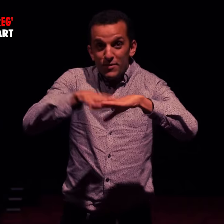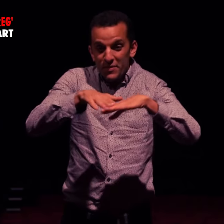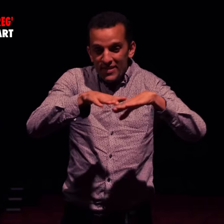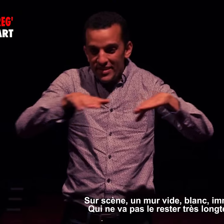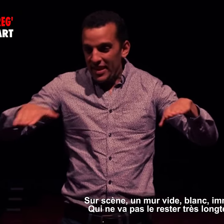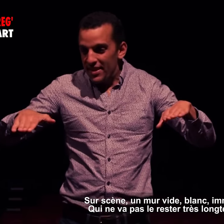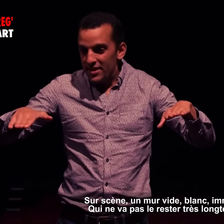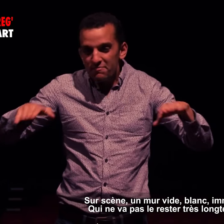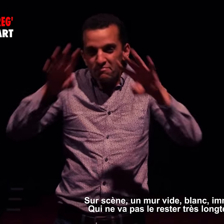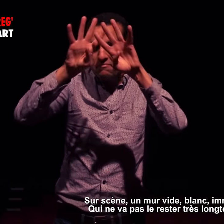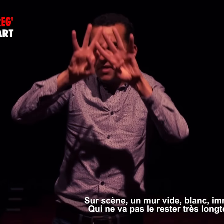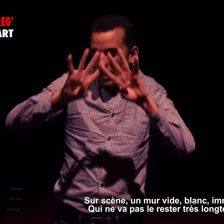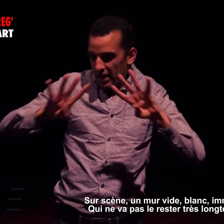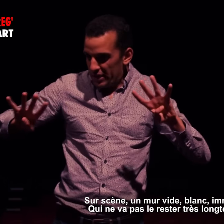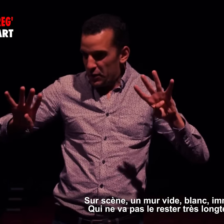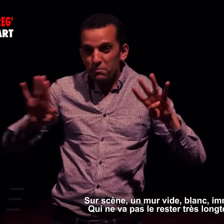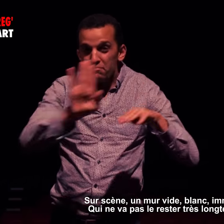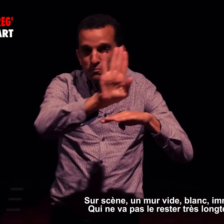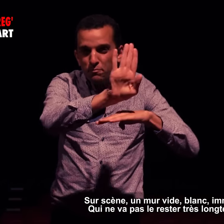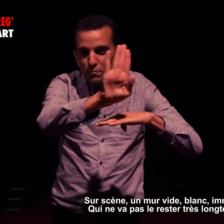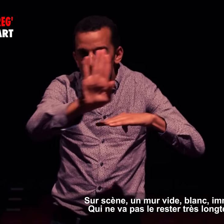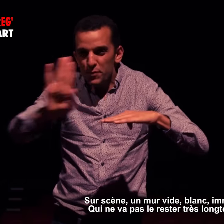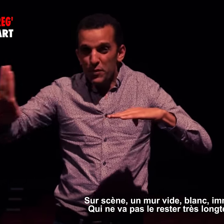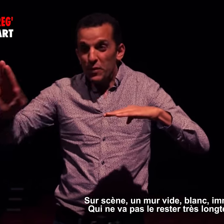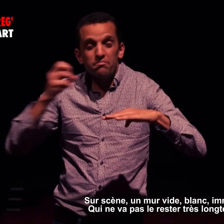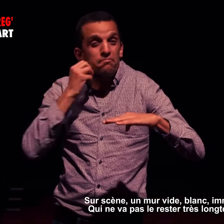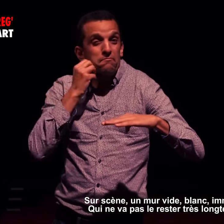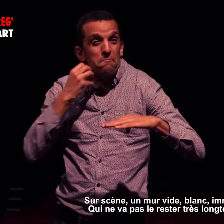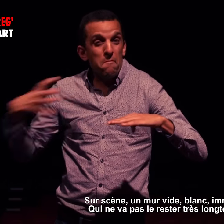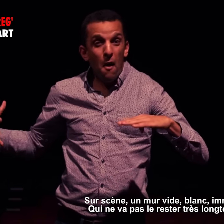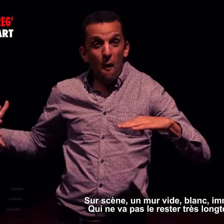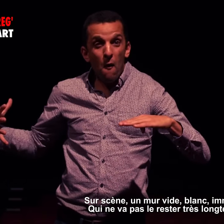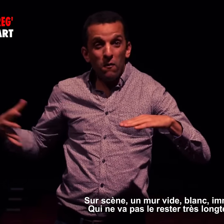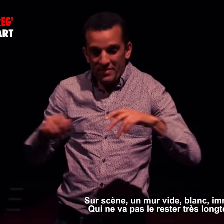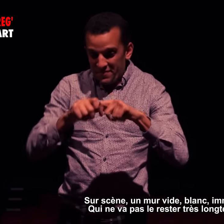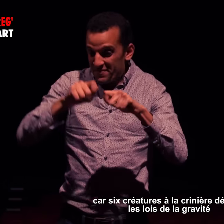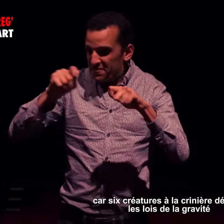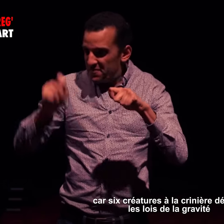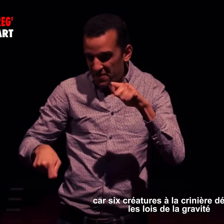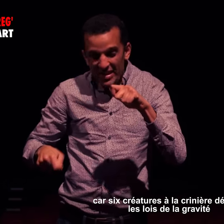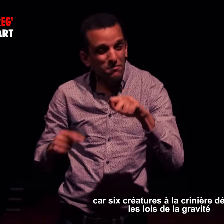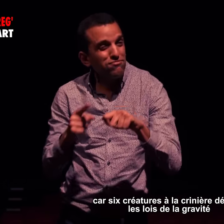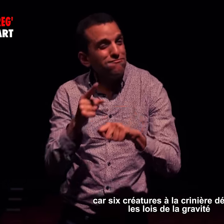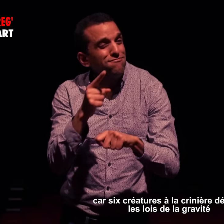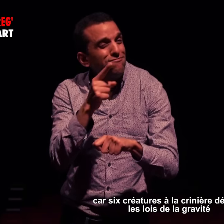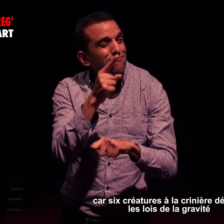Sur scène, un mur vide, blanc, immaculé, qui ne va pas le rester très longtemps, car six créatures à la